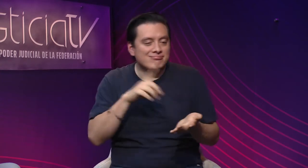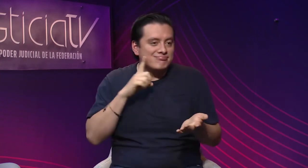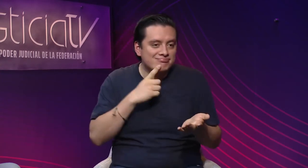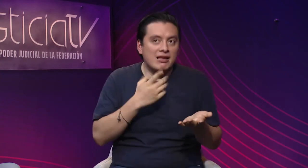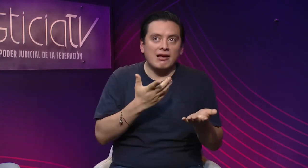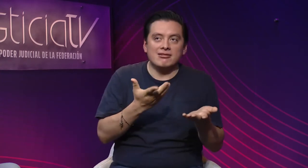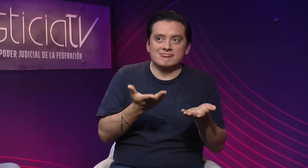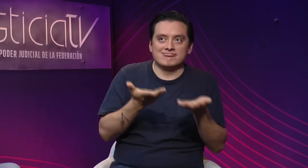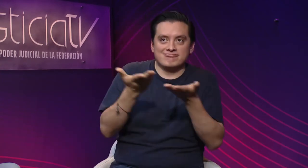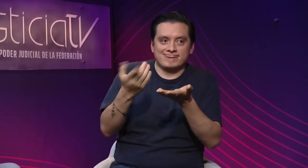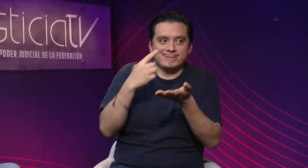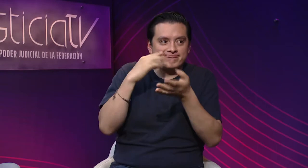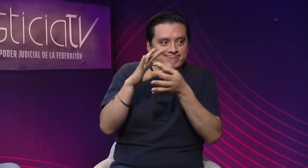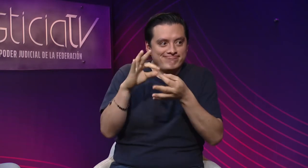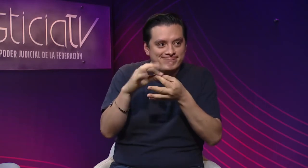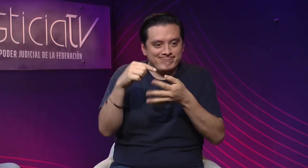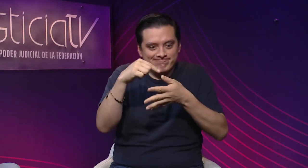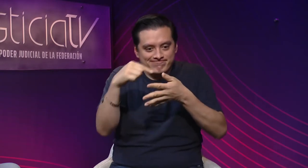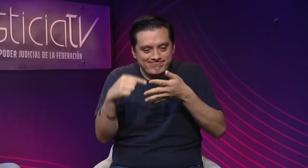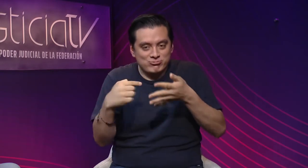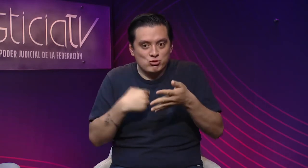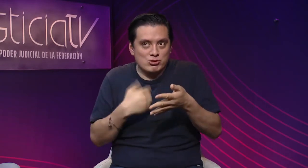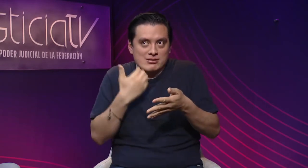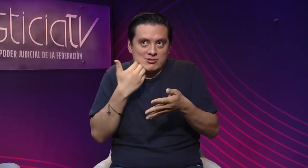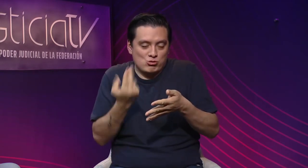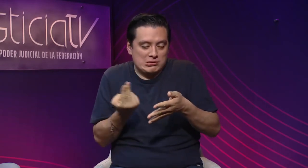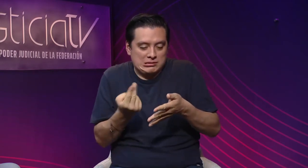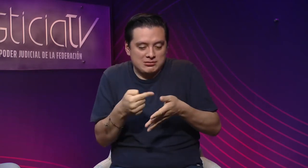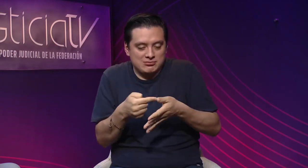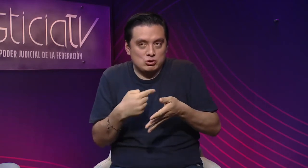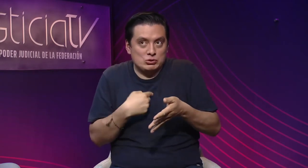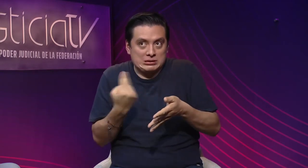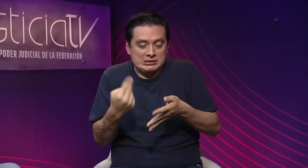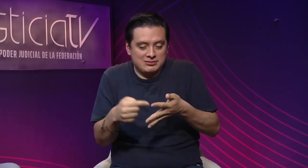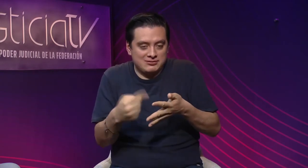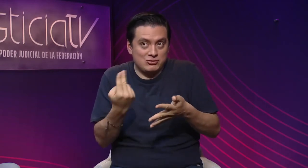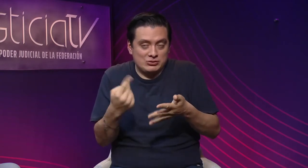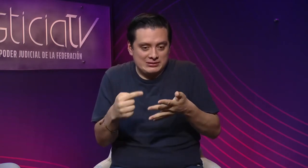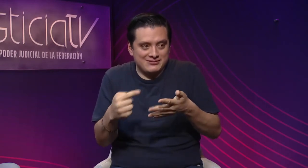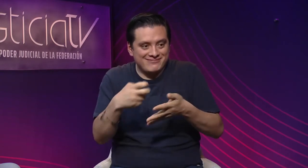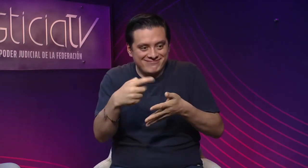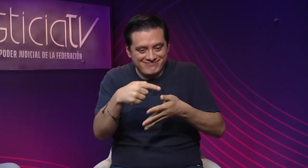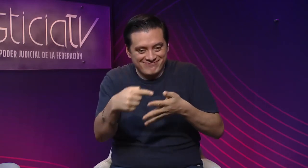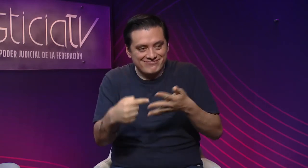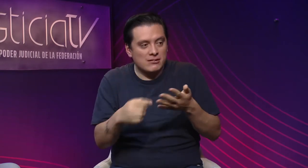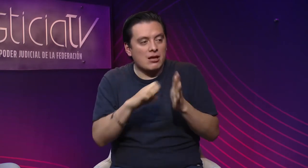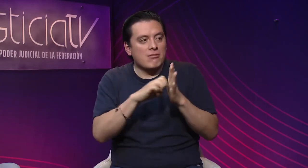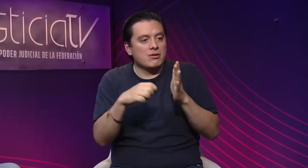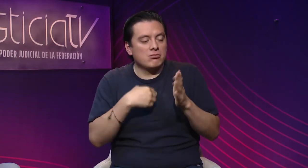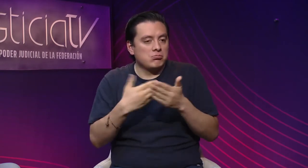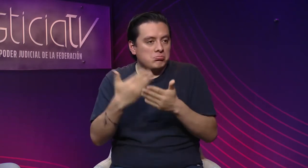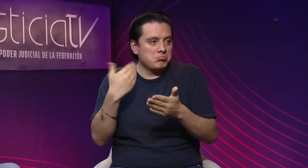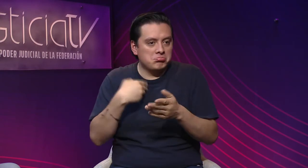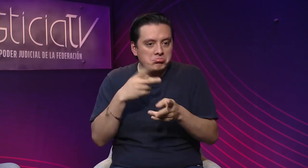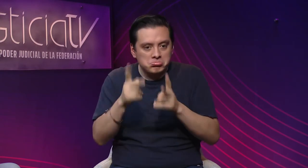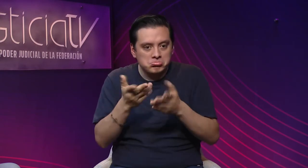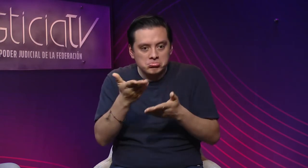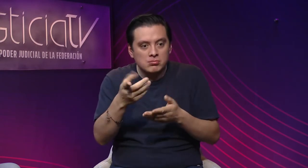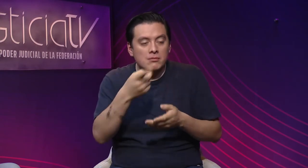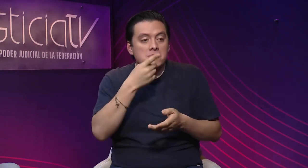quién es este servicio. Este servicio de interpretación es para las personas sordas, ¿no? Entonces, desde ahí, quizá deberían de consultarnos y decirnos, oye, ¿qué necesitas?